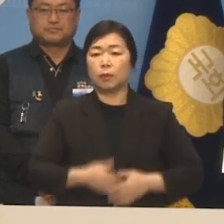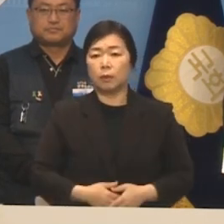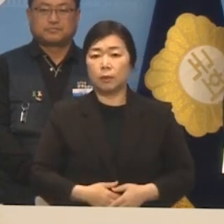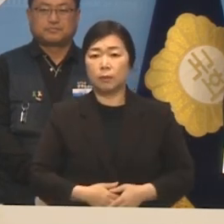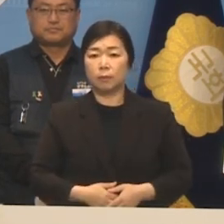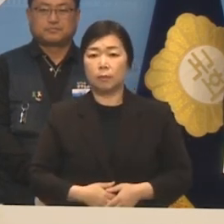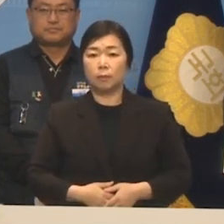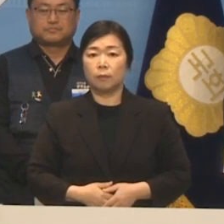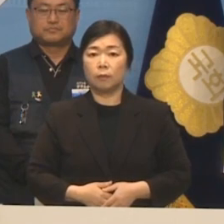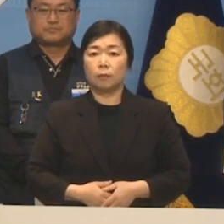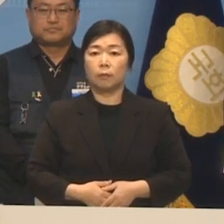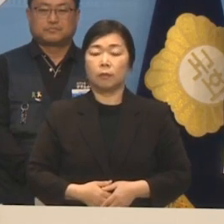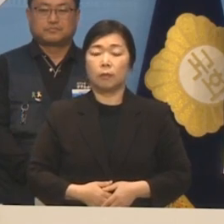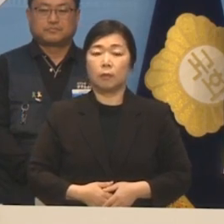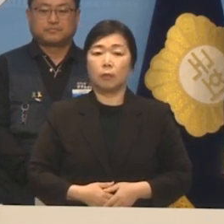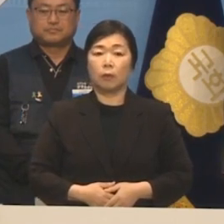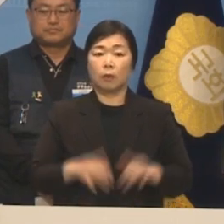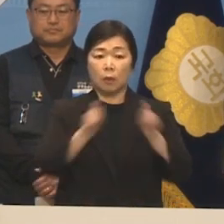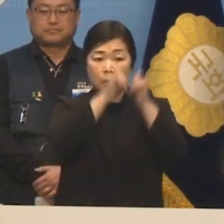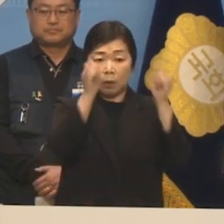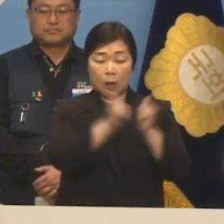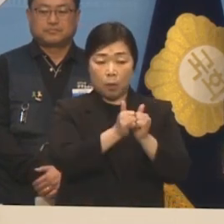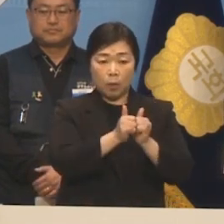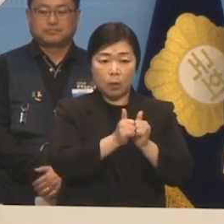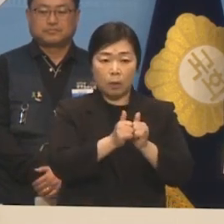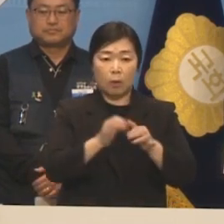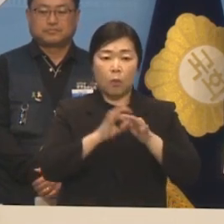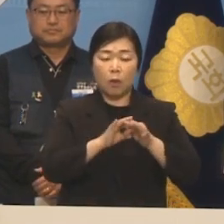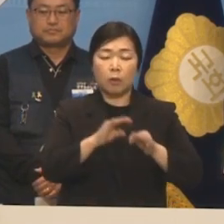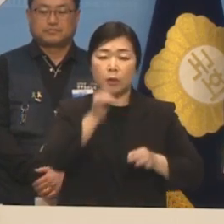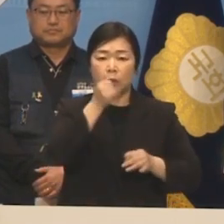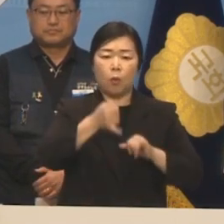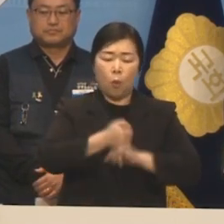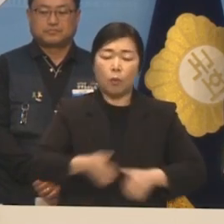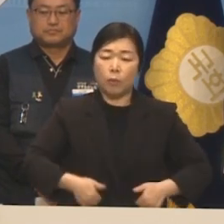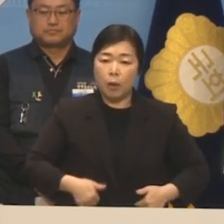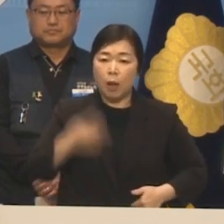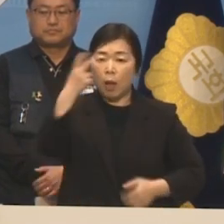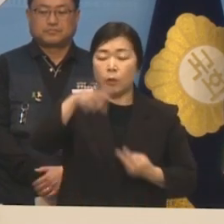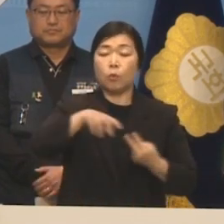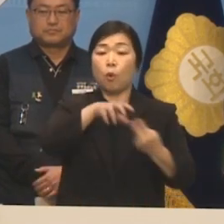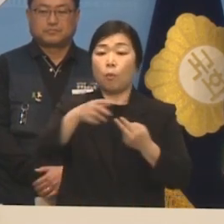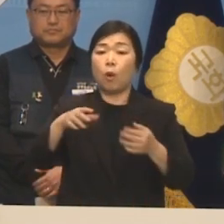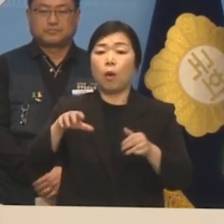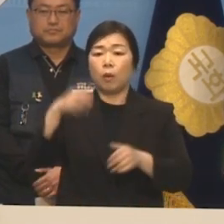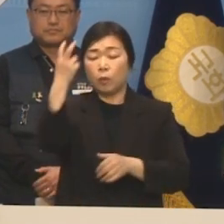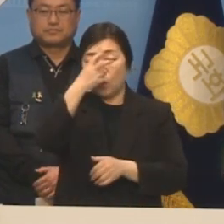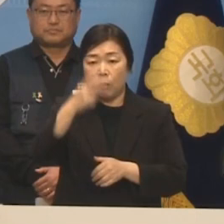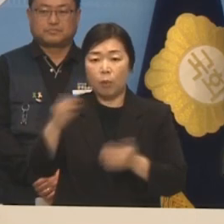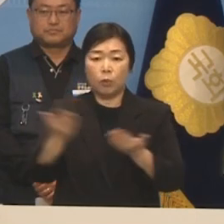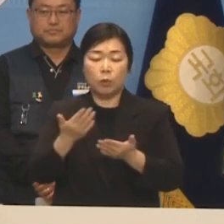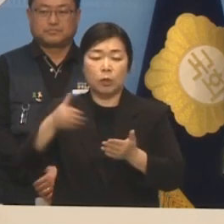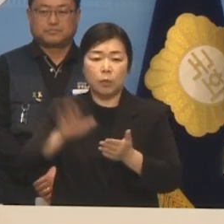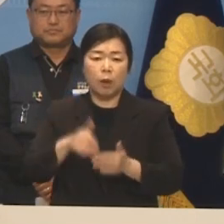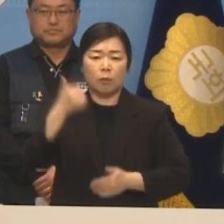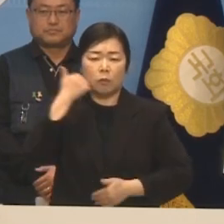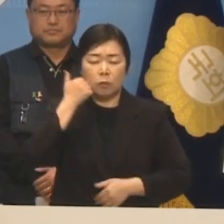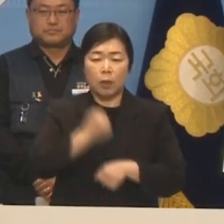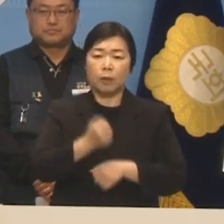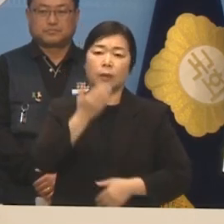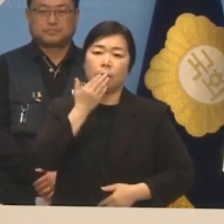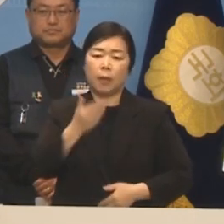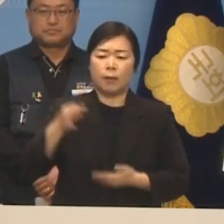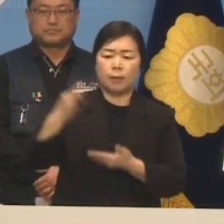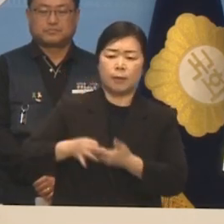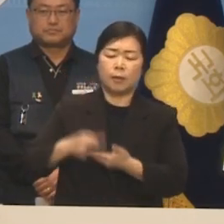되어왔습니다. 우리 사회를 유지하는 필수적인 노동임에도 불구하고 돌봄노동은 누구나 할 수 있는